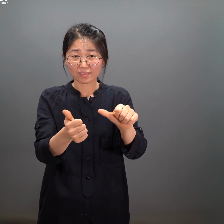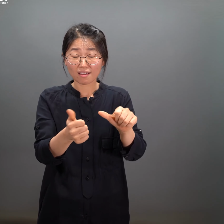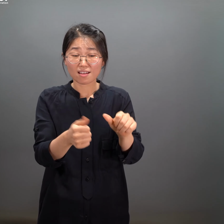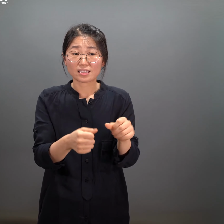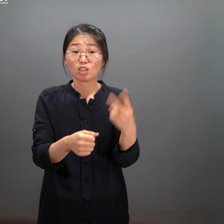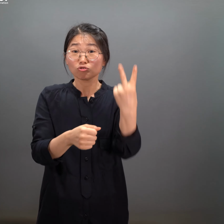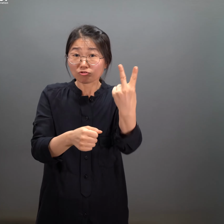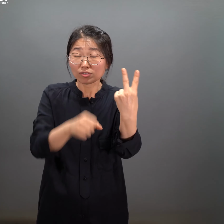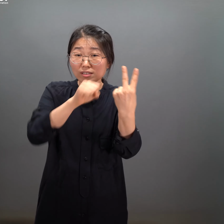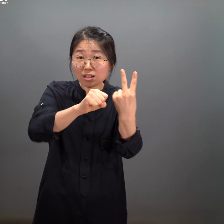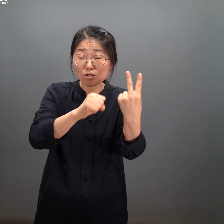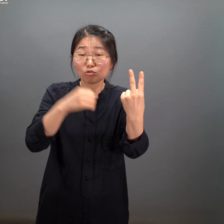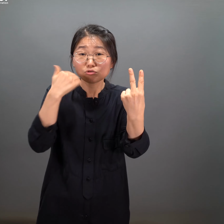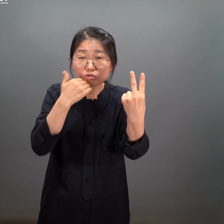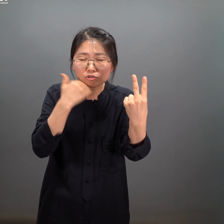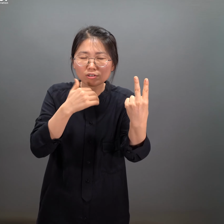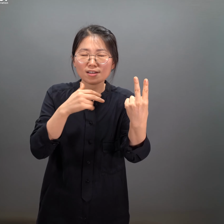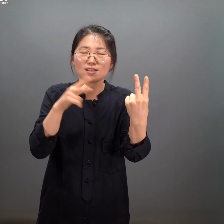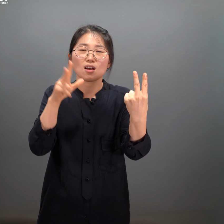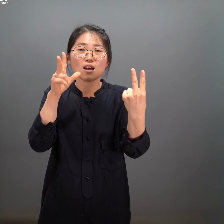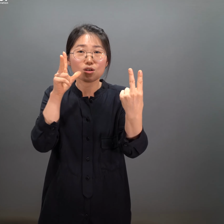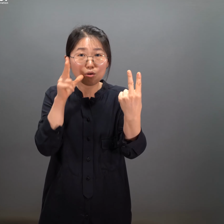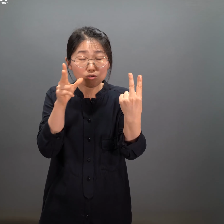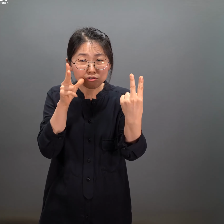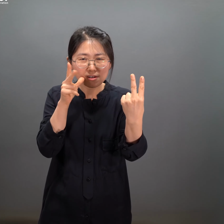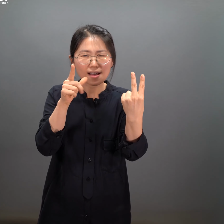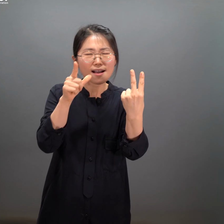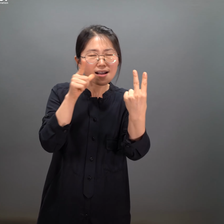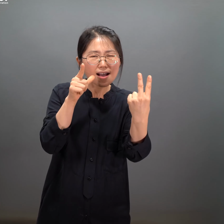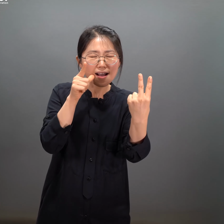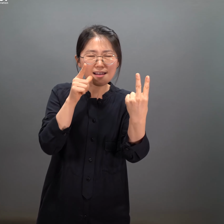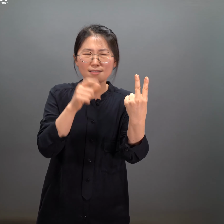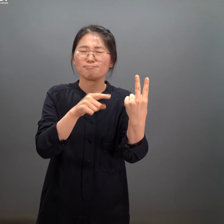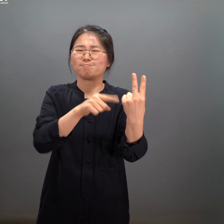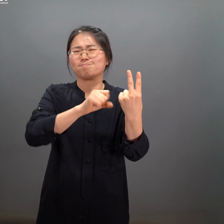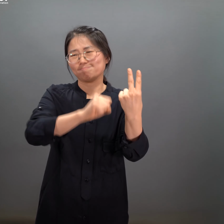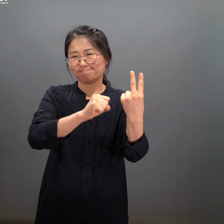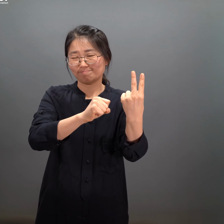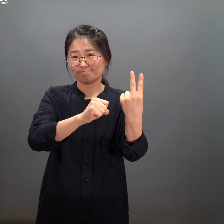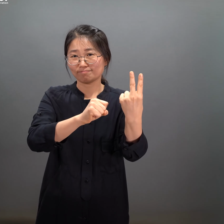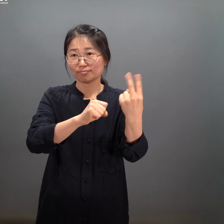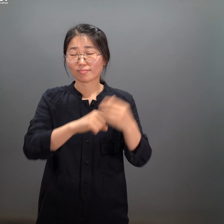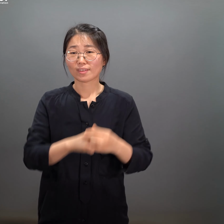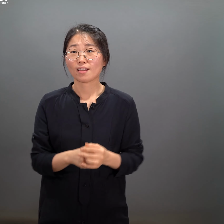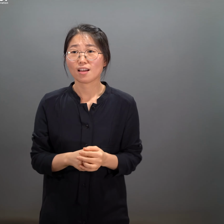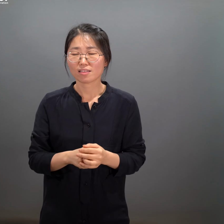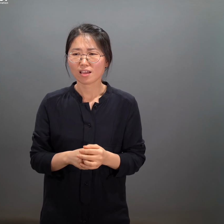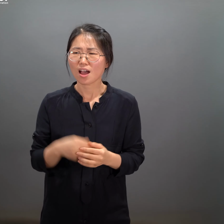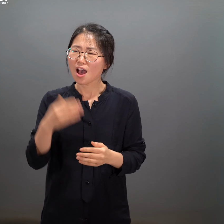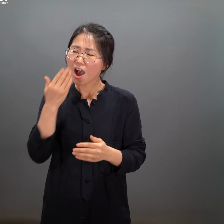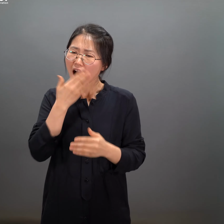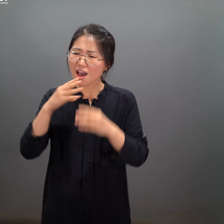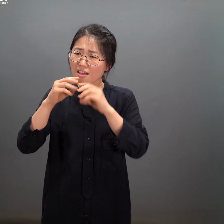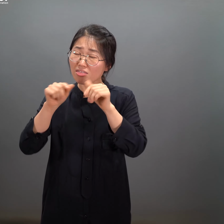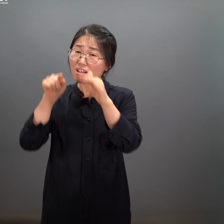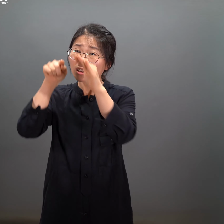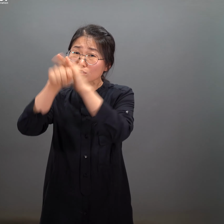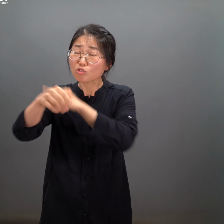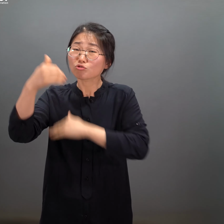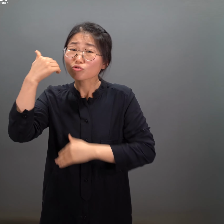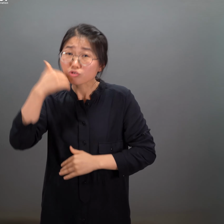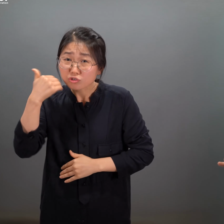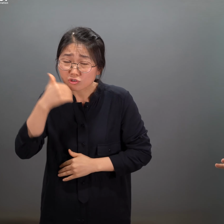1세대와 2세대의 그 교체의 이야기를 하고 있는 겁니다. 여호수아와 갈렙을 제외하고는 가나안